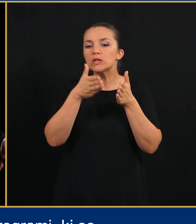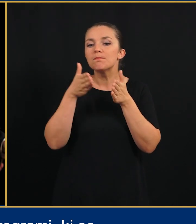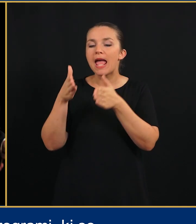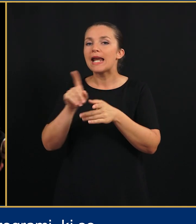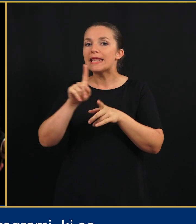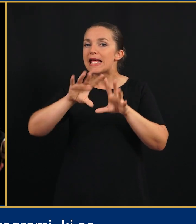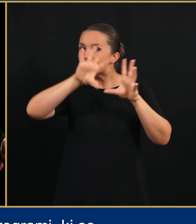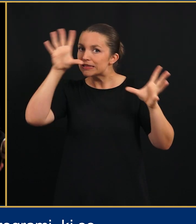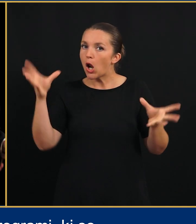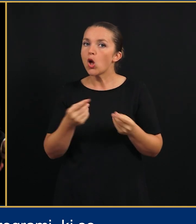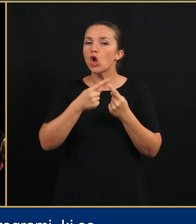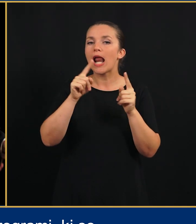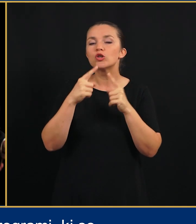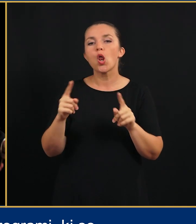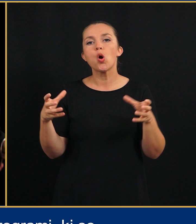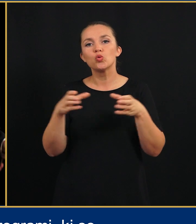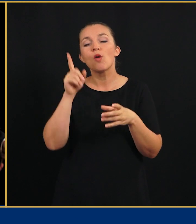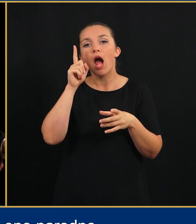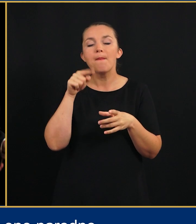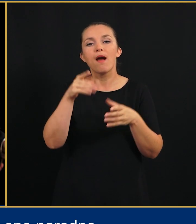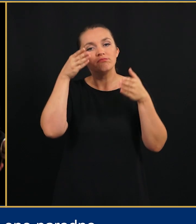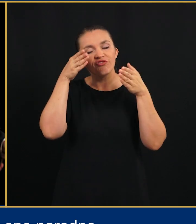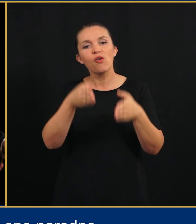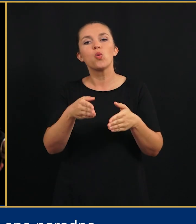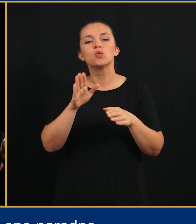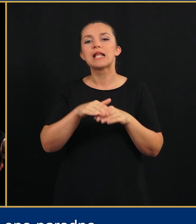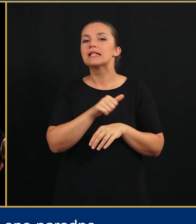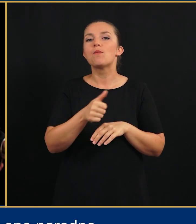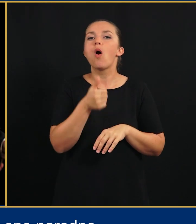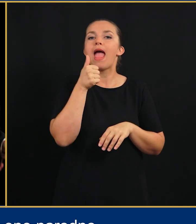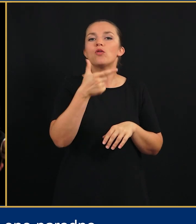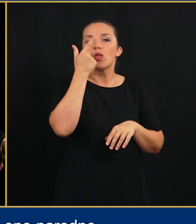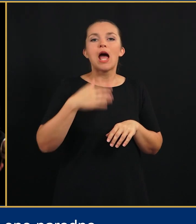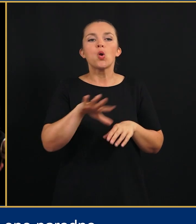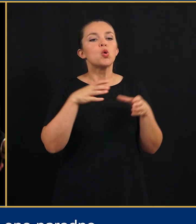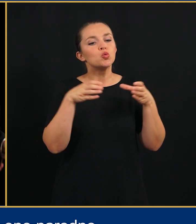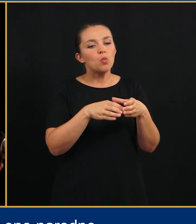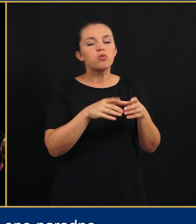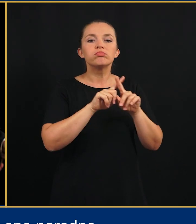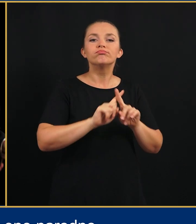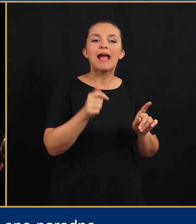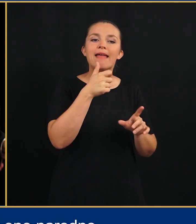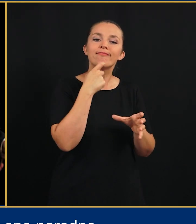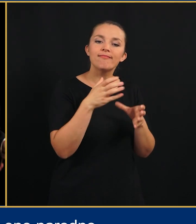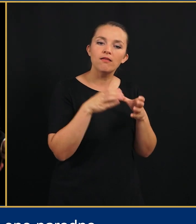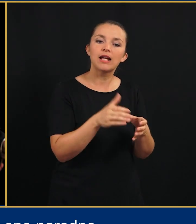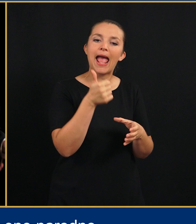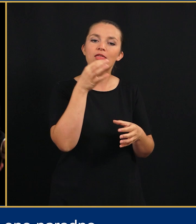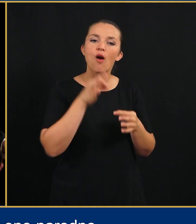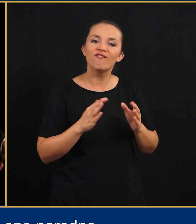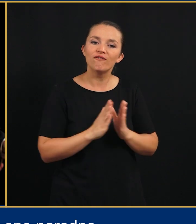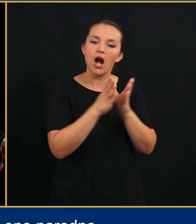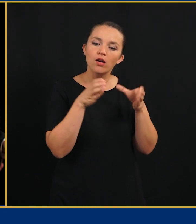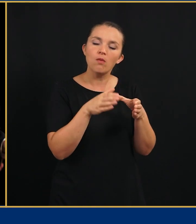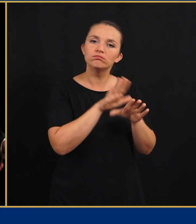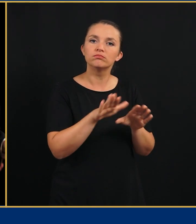usmerjeni ne na celotno raznoliko družbo, ampak se osredotočajo na zgolj eno narodno skupnost, en jezik in eno